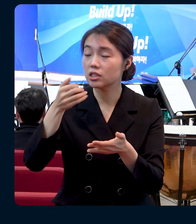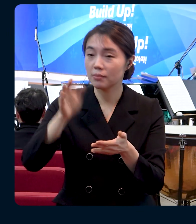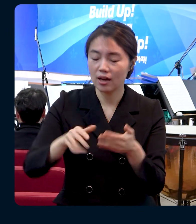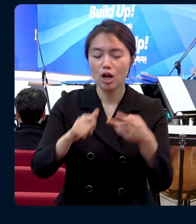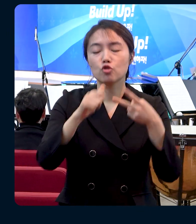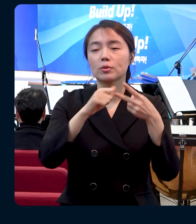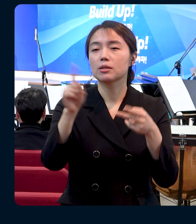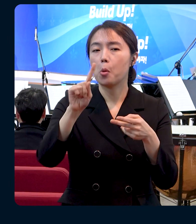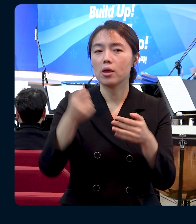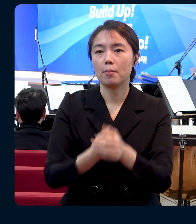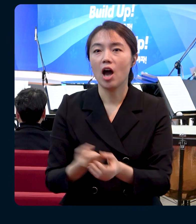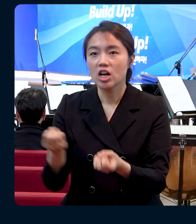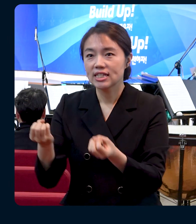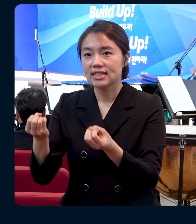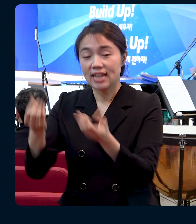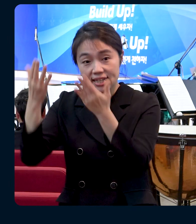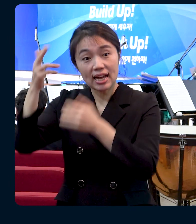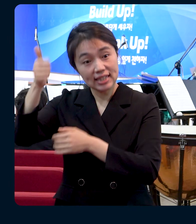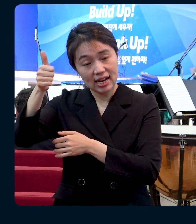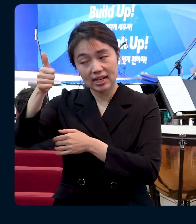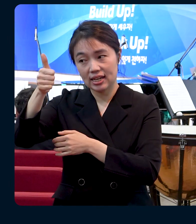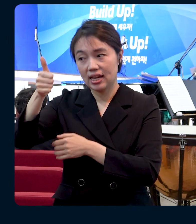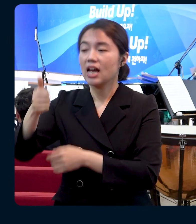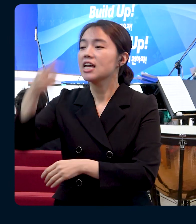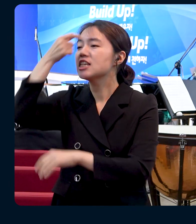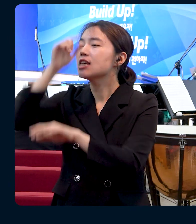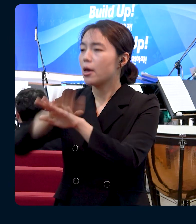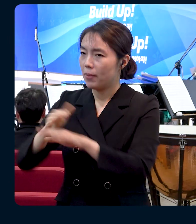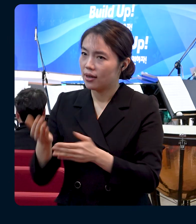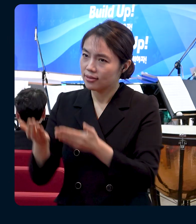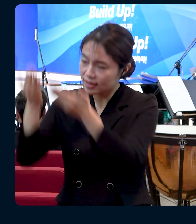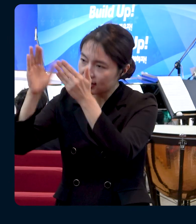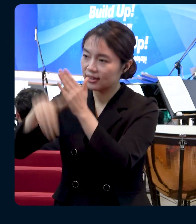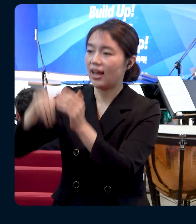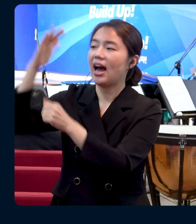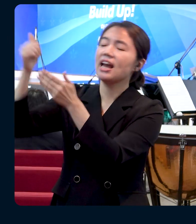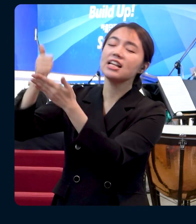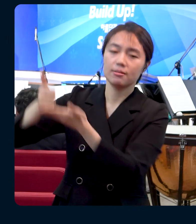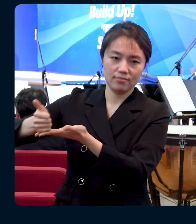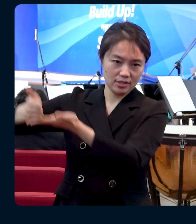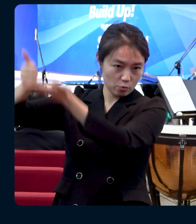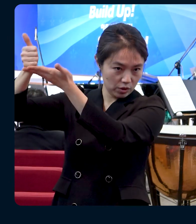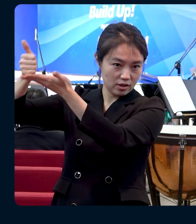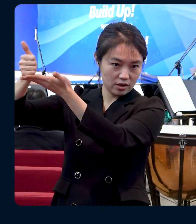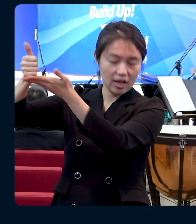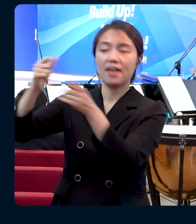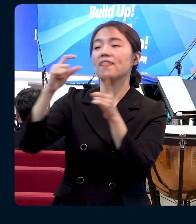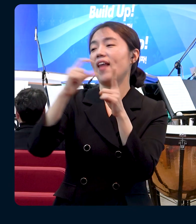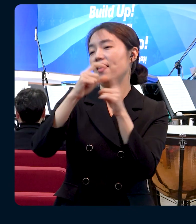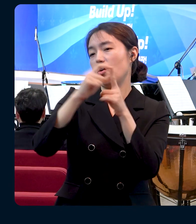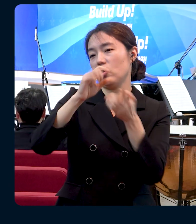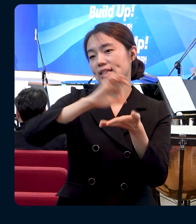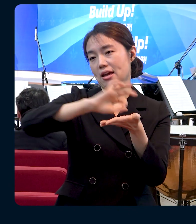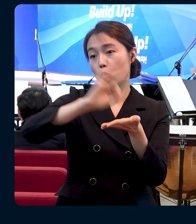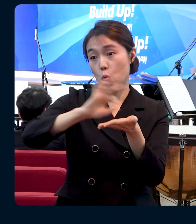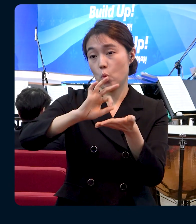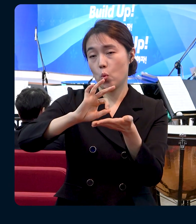쓰이는 것은 어디냐? 제사장이 예배를 드리면서 하나님을 섬길 때 그때 쓰는 말이에요.